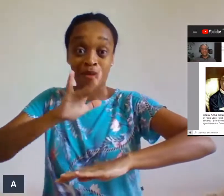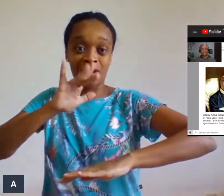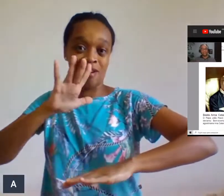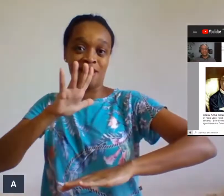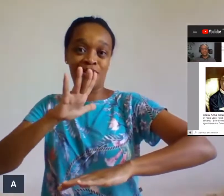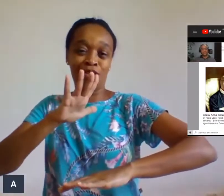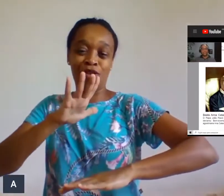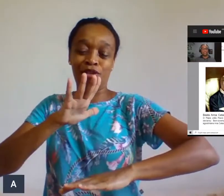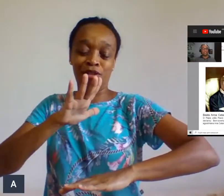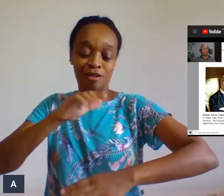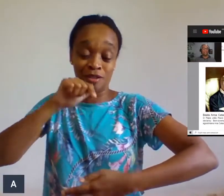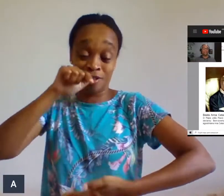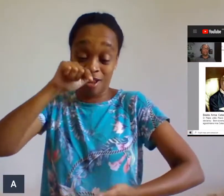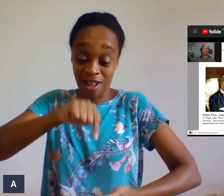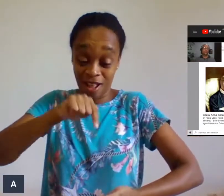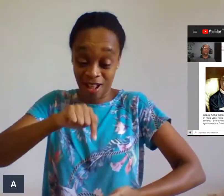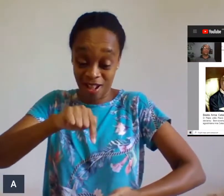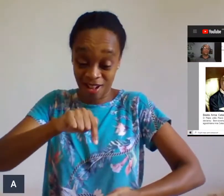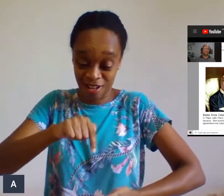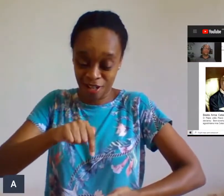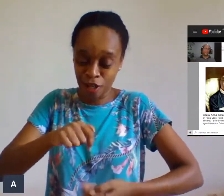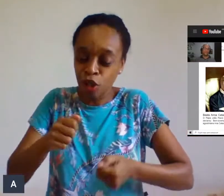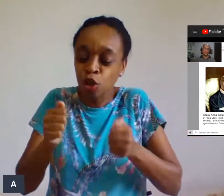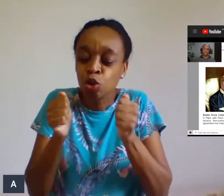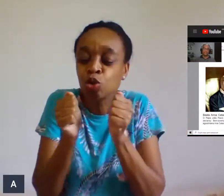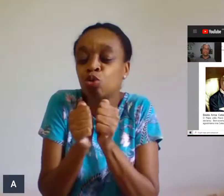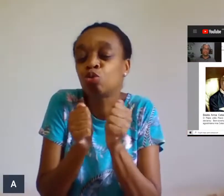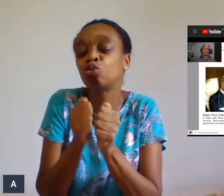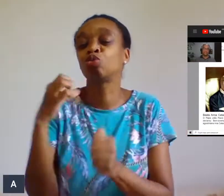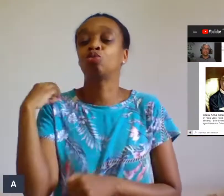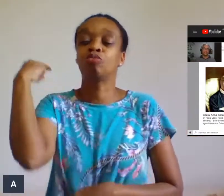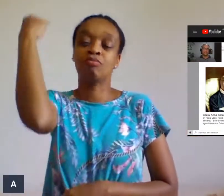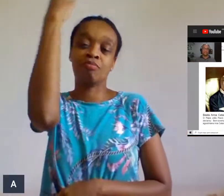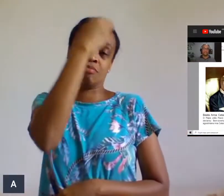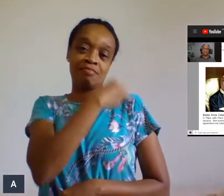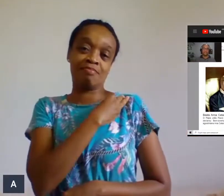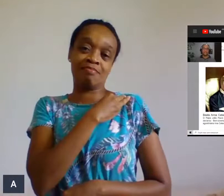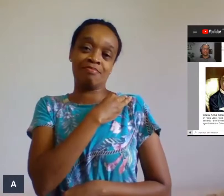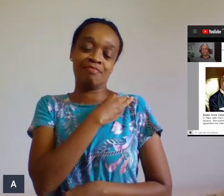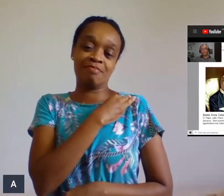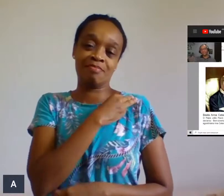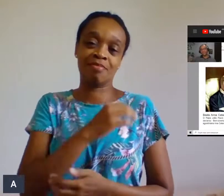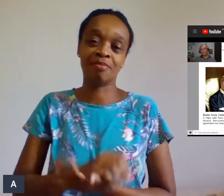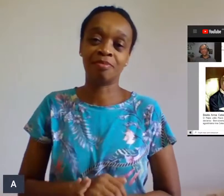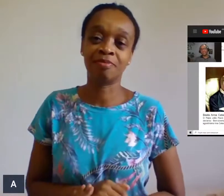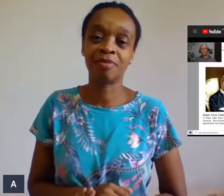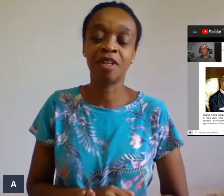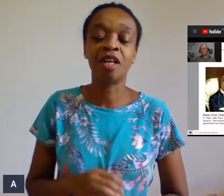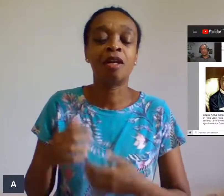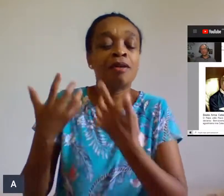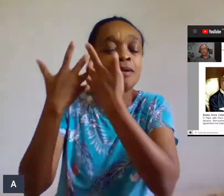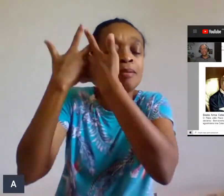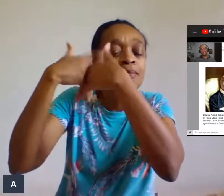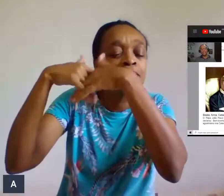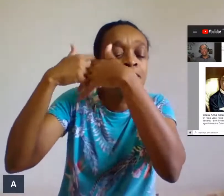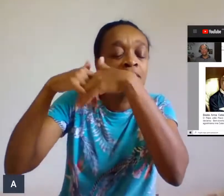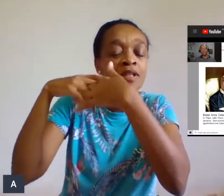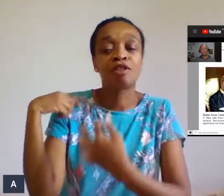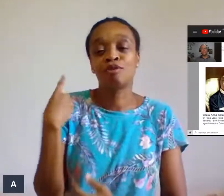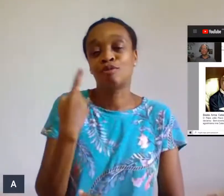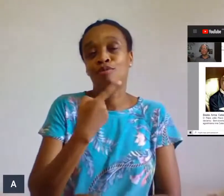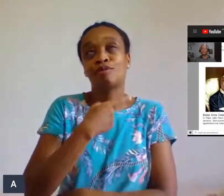e jazendo no tapete junto aos joelhos de Maria. Se meditarmos sobre essa cena,